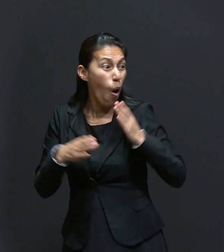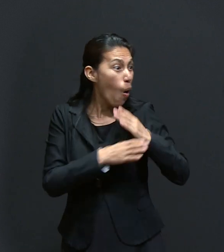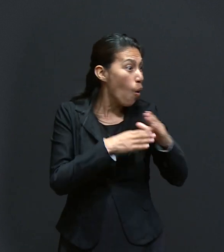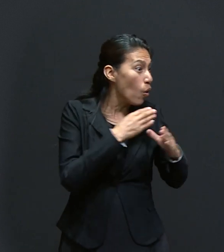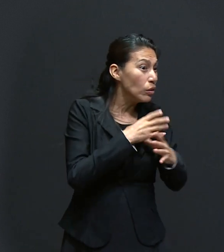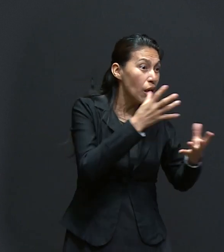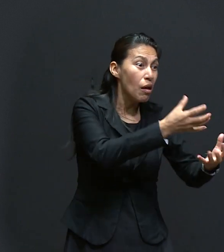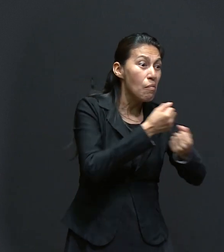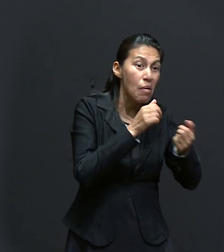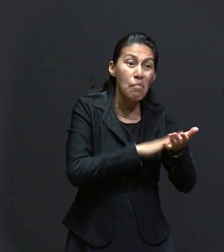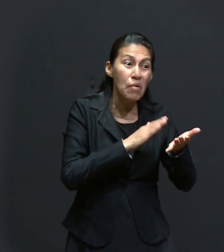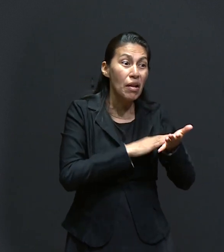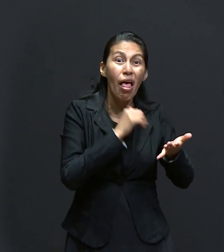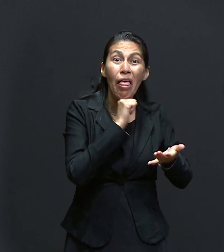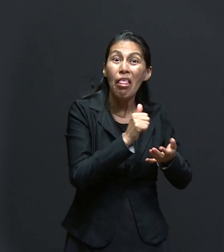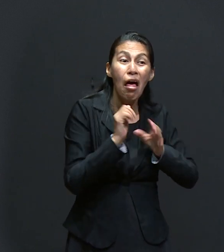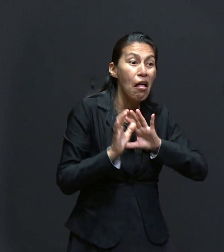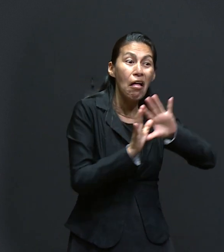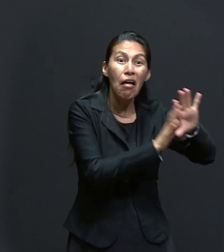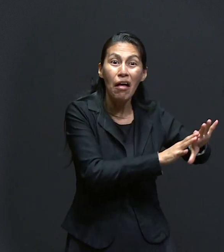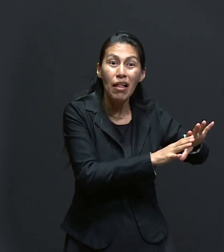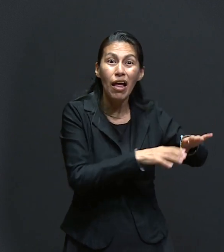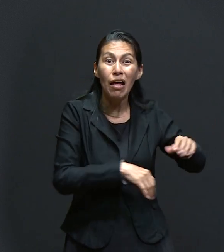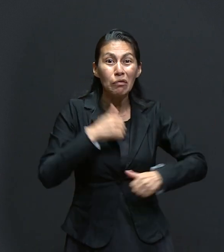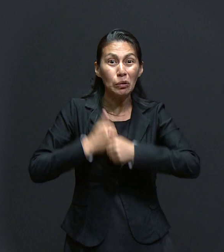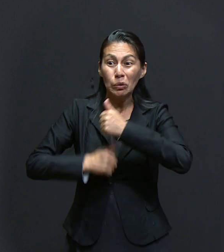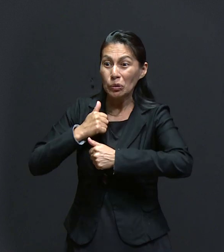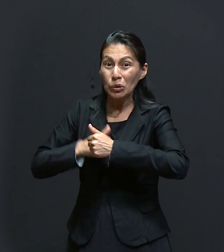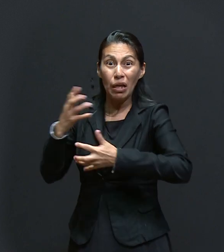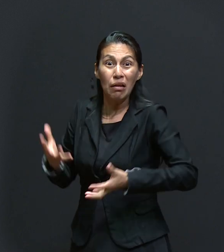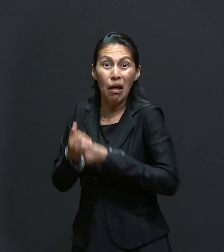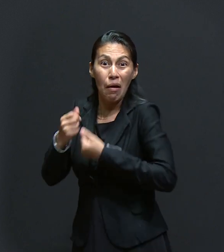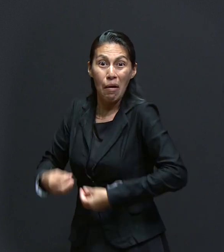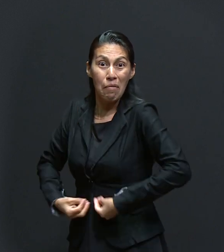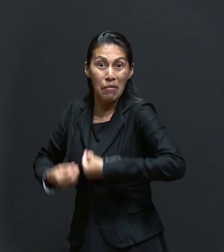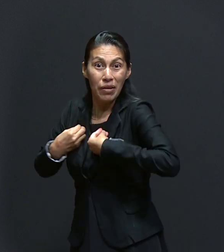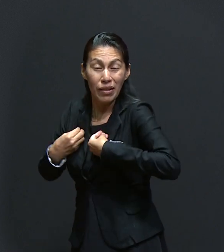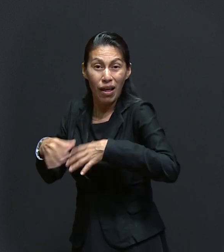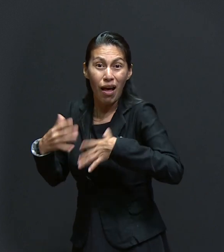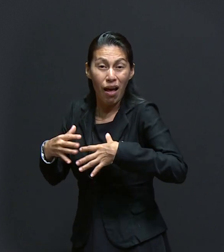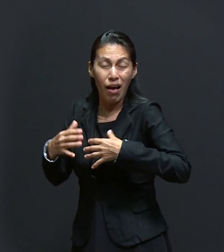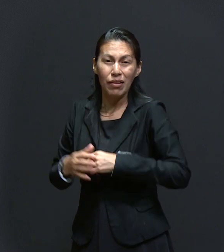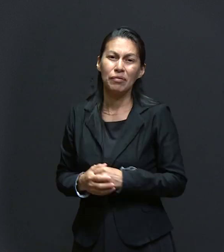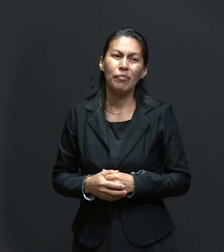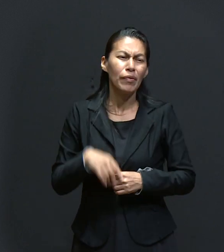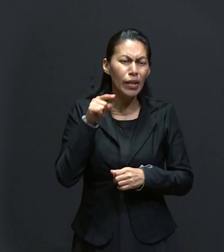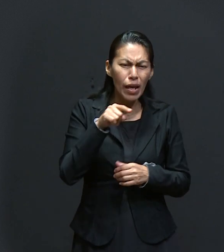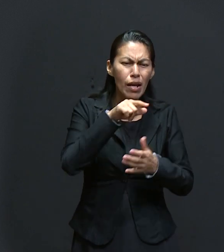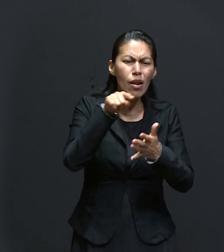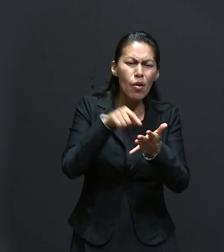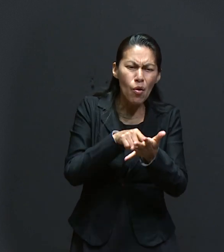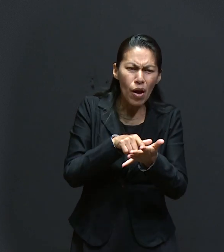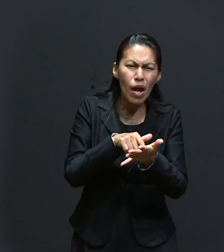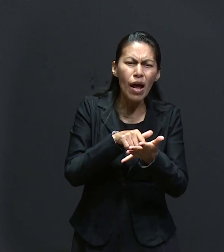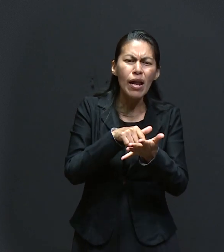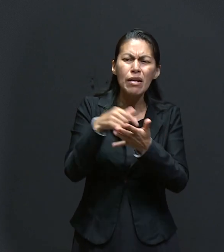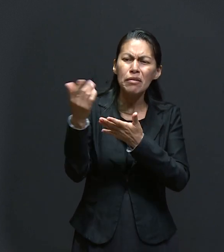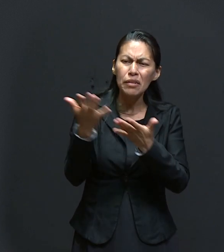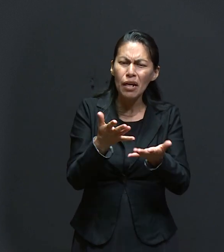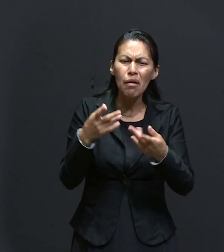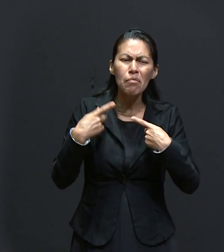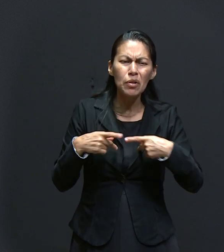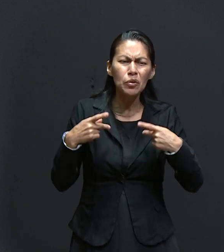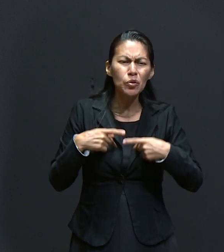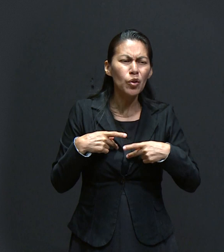estados quizás tienen ni siquiera tienen documentos pero a veces y tienen entonces allí deben recibir ayuda y mira en